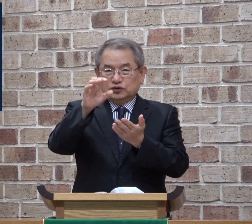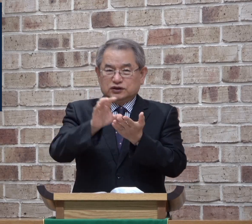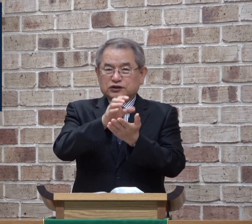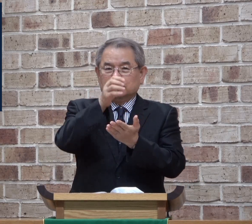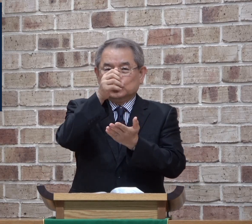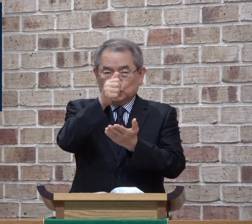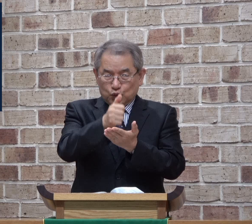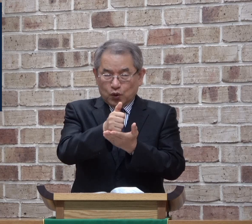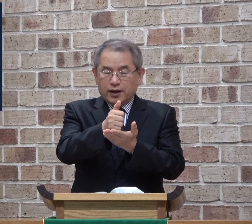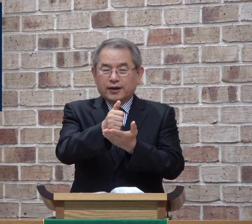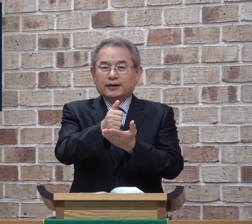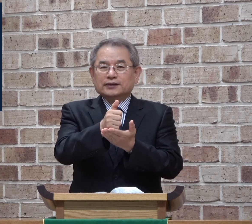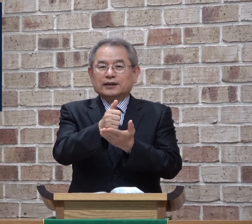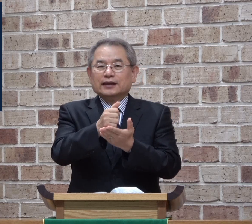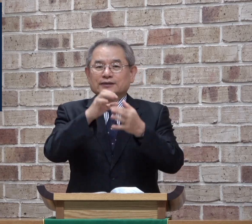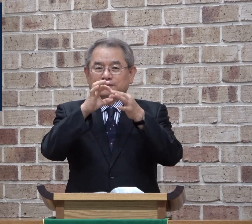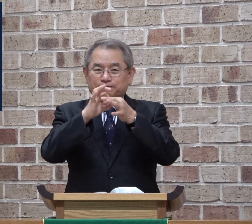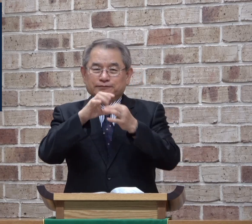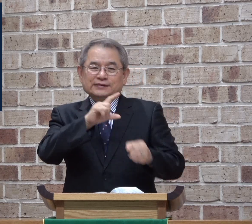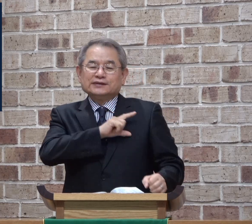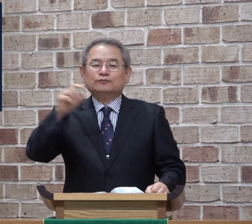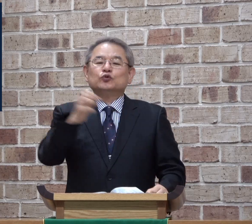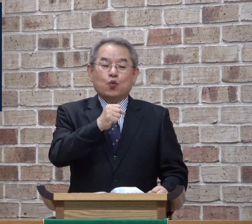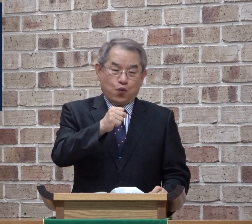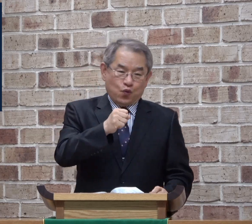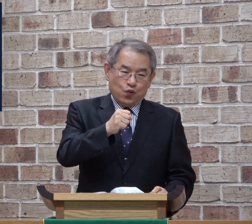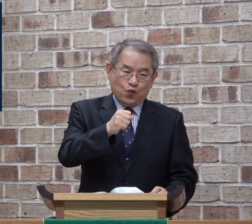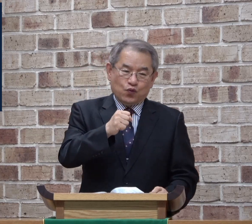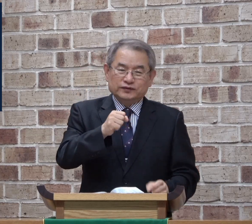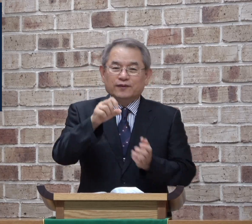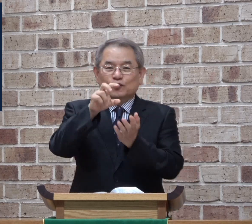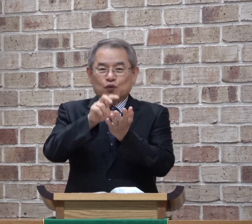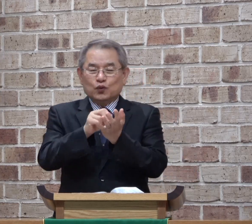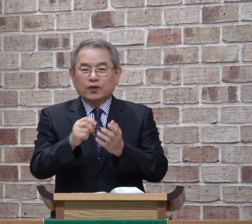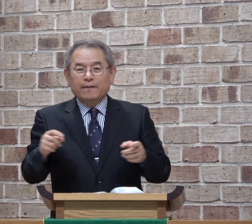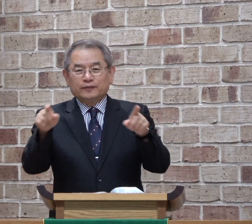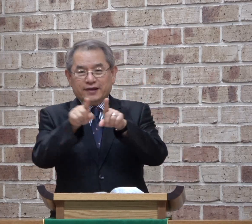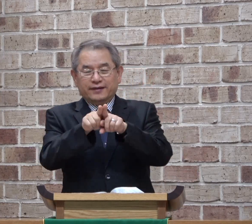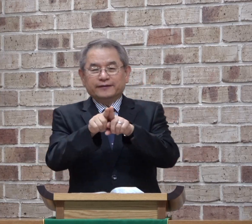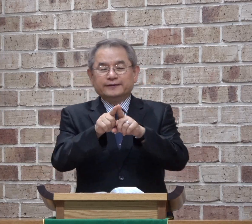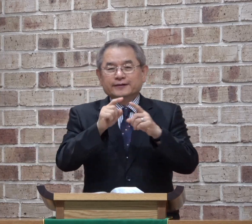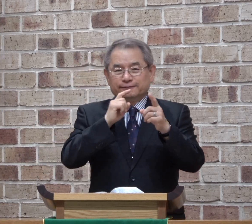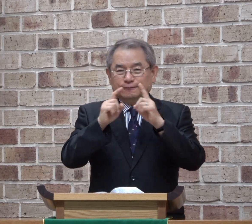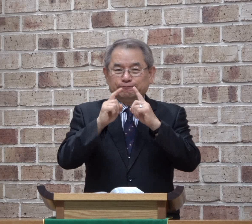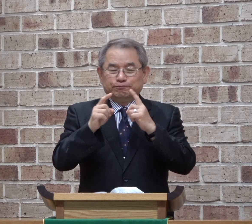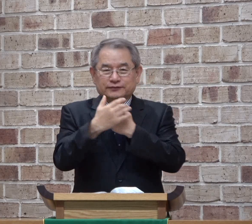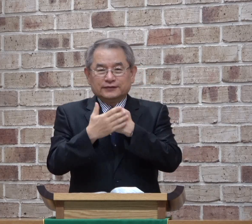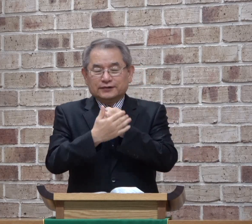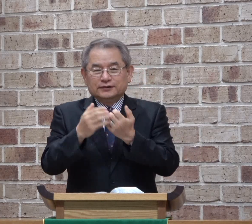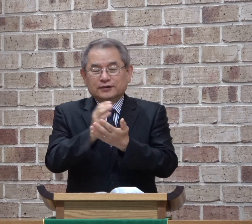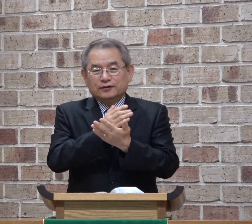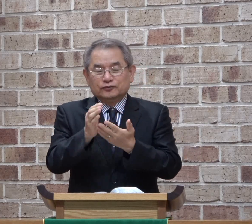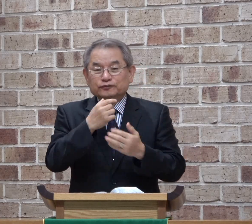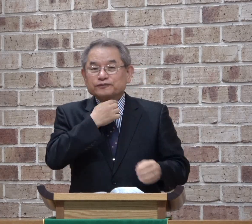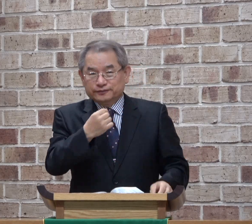예수 그리스도의 이름으로 라는 제목으로 우리 다 함께 말씀의 은혜의 시간을 나누길